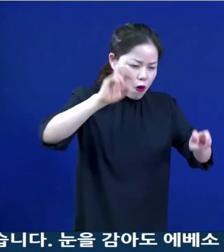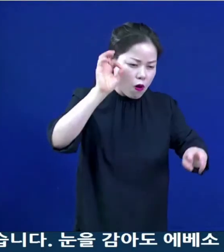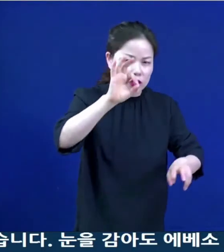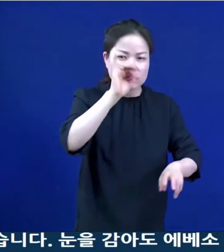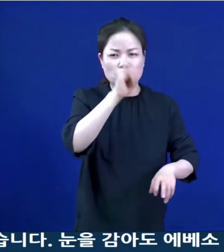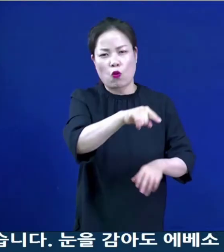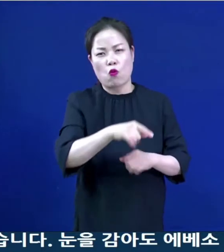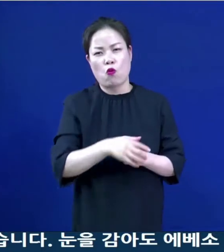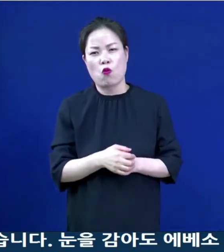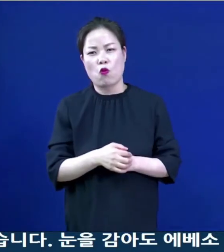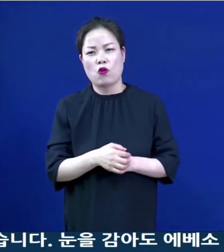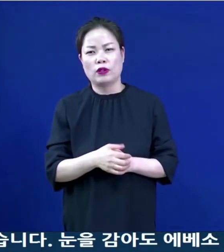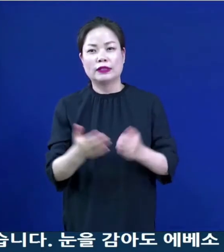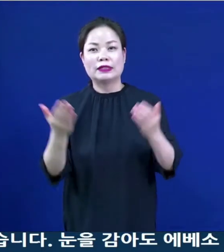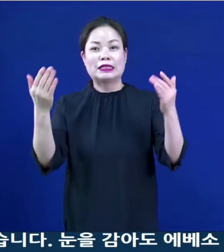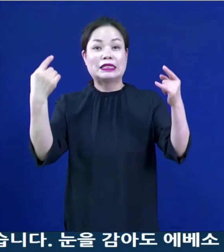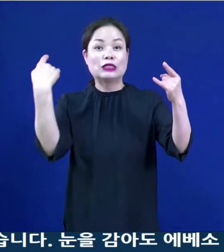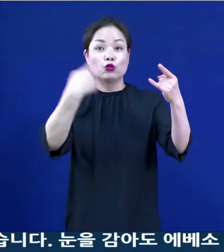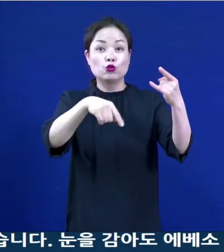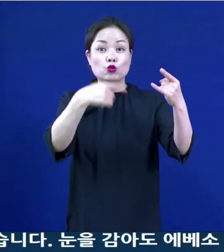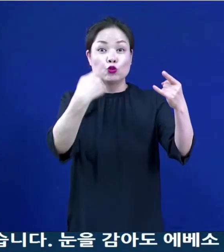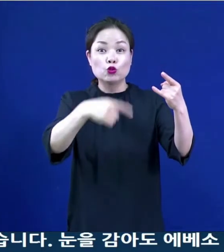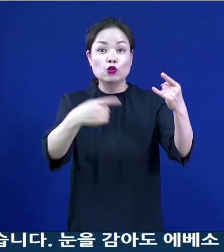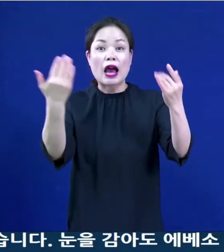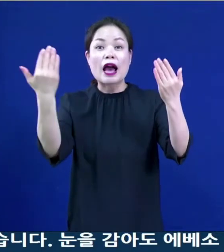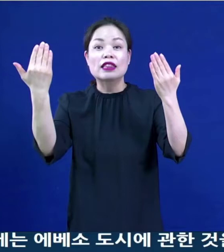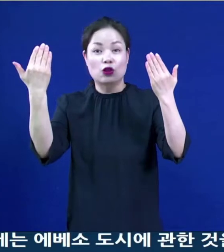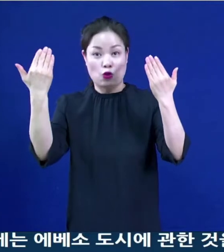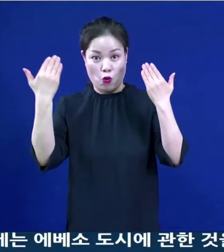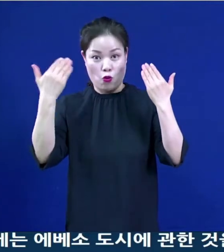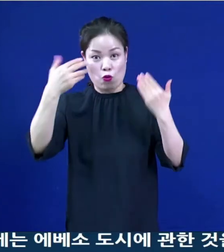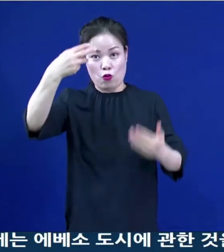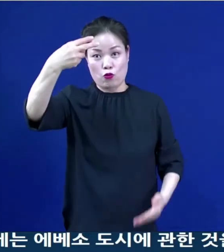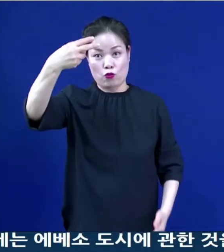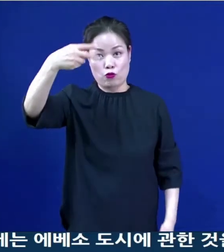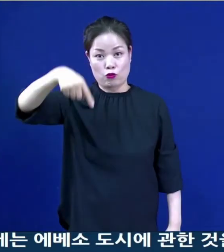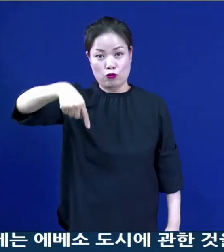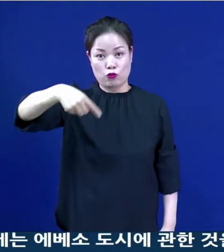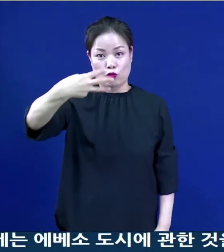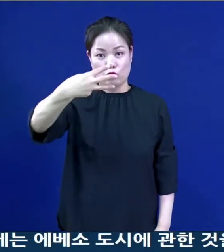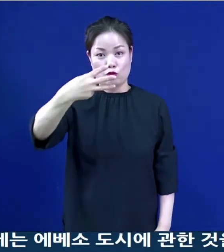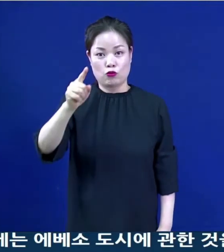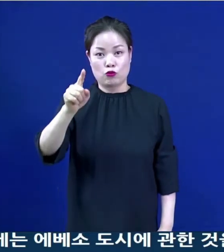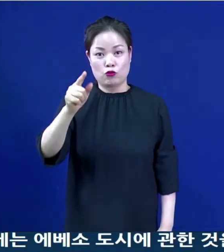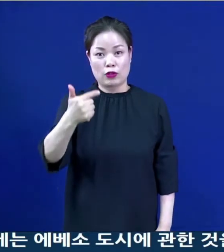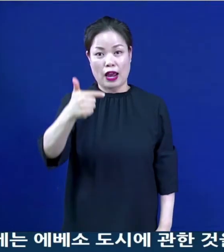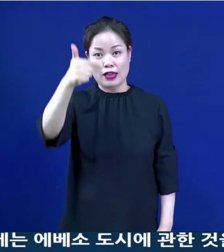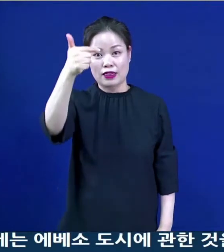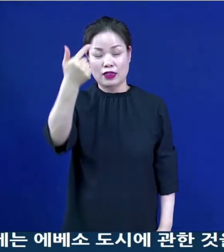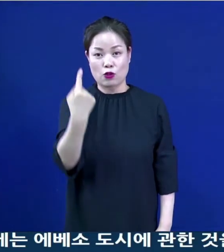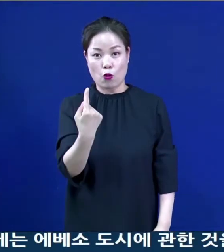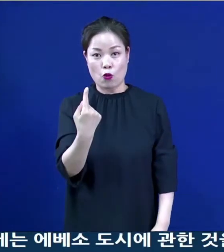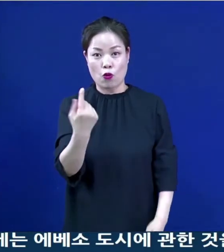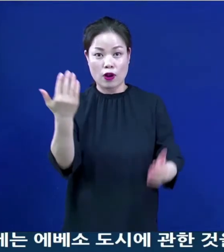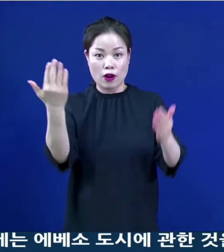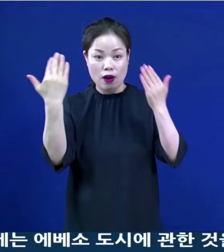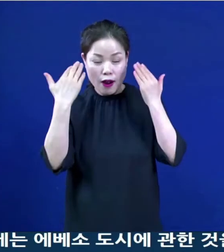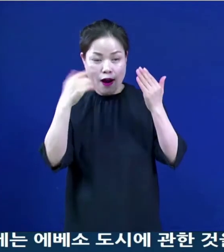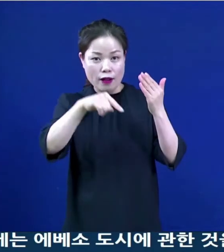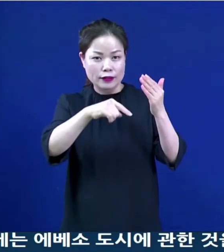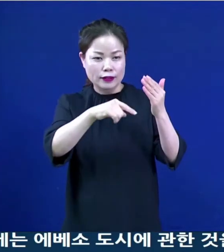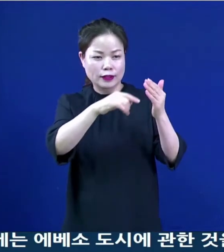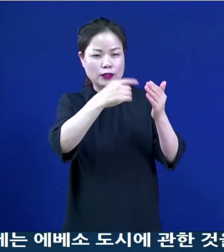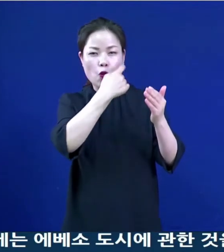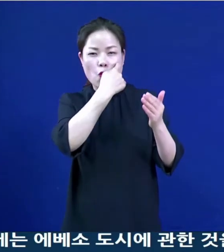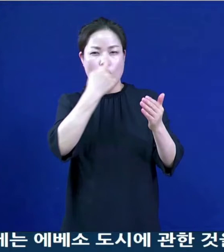되면 두란노라는 얘기가 그 안에 종종 나와요. 그래서 두란노 서원이 있었다는 것은 역사적으로 고증이